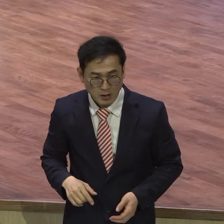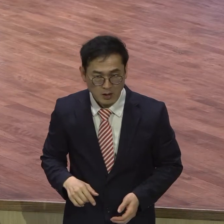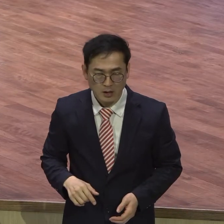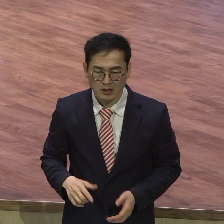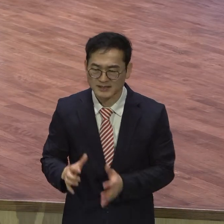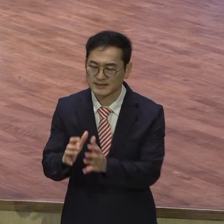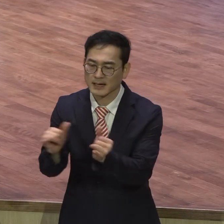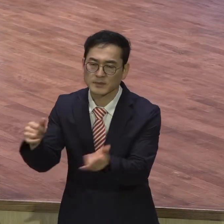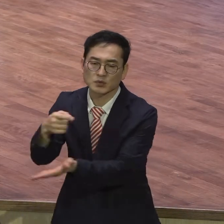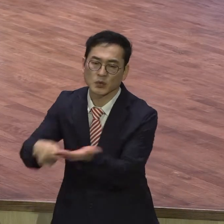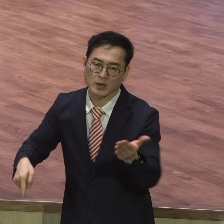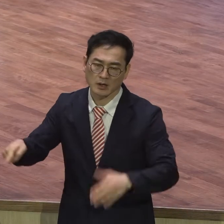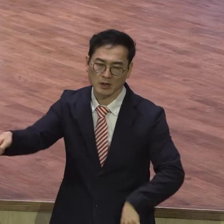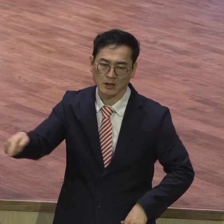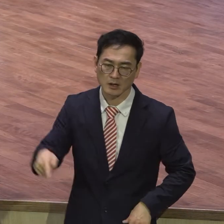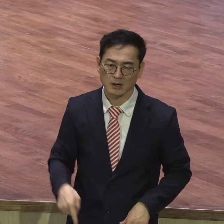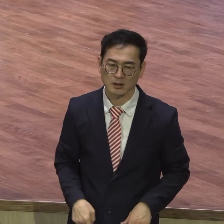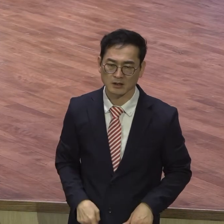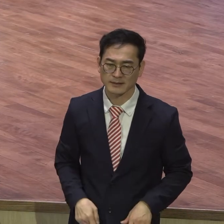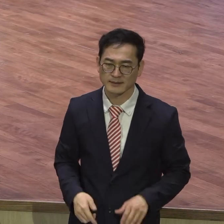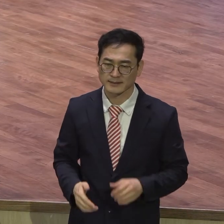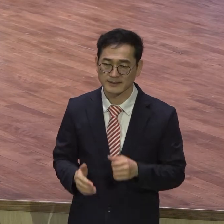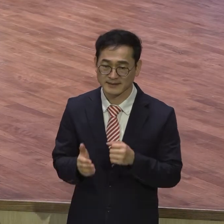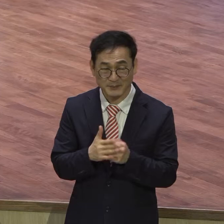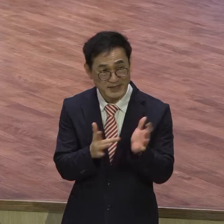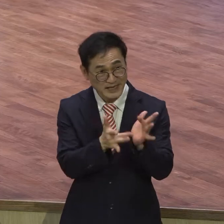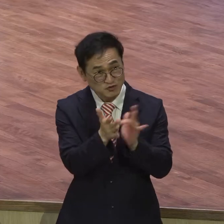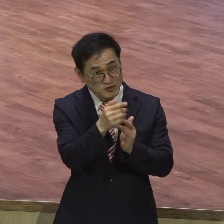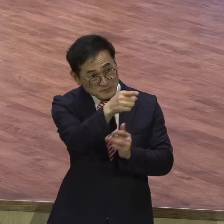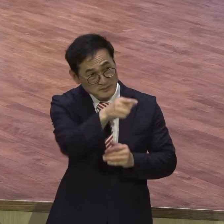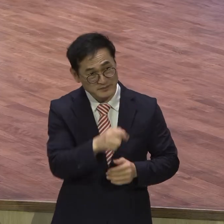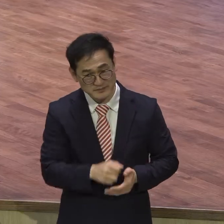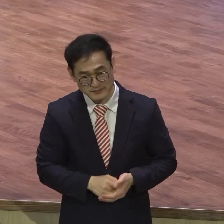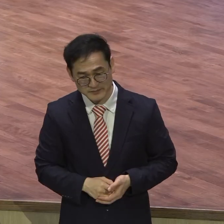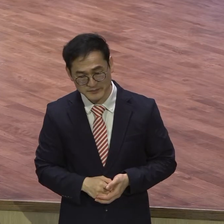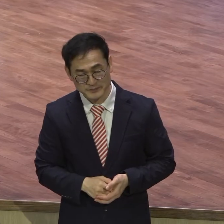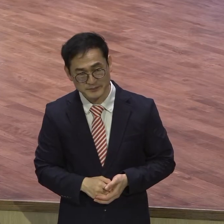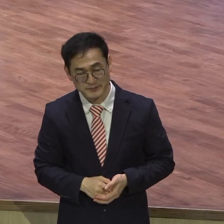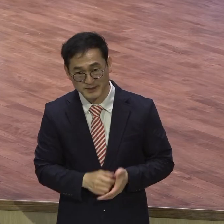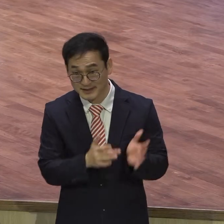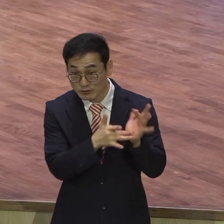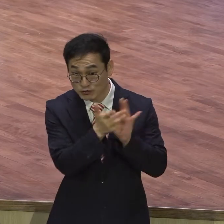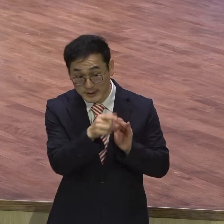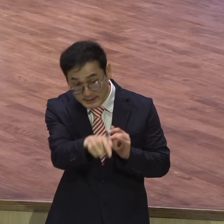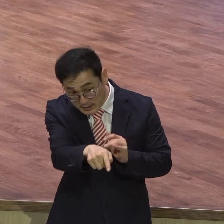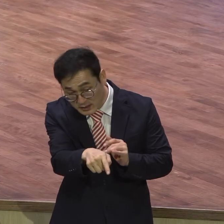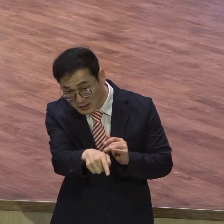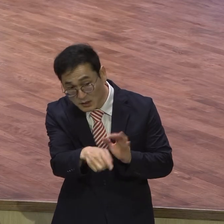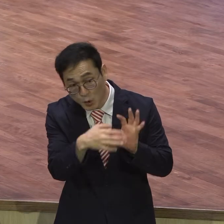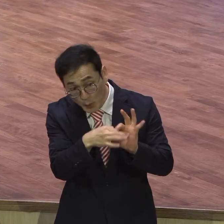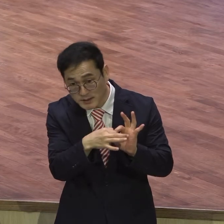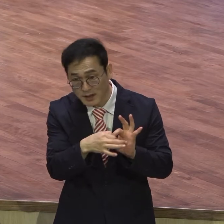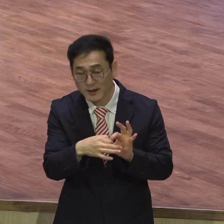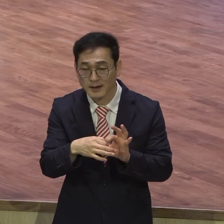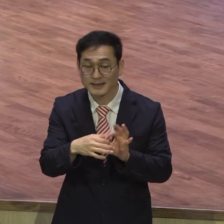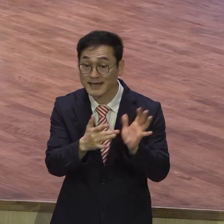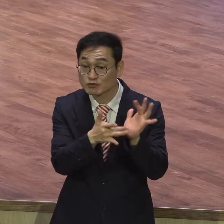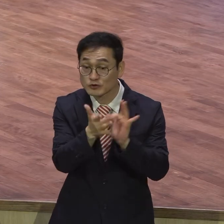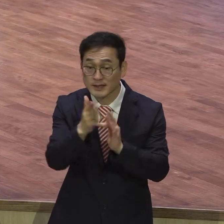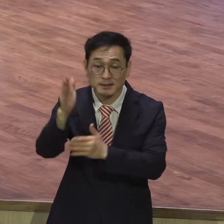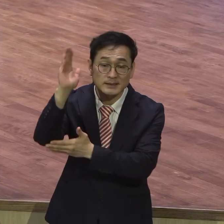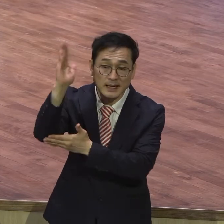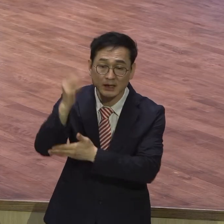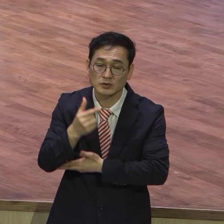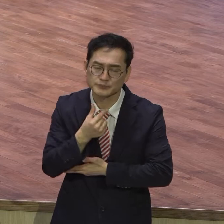이렇게 되면서 예수님이 우리에게 주고자 하신 메시지가 뭐냐는 얘기입니다 이 사건 통해서 우리에게 주고자 하신